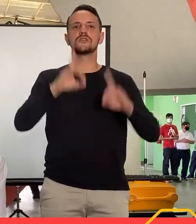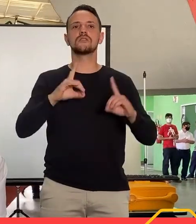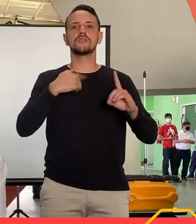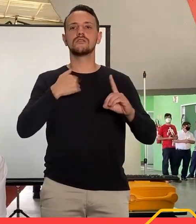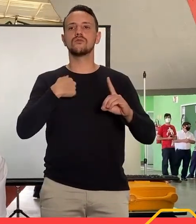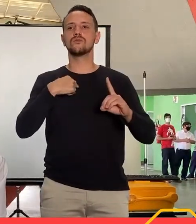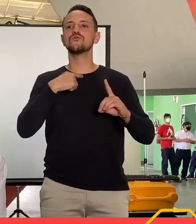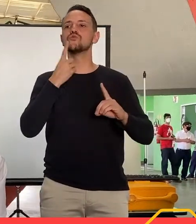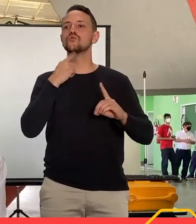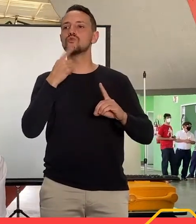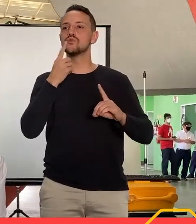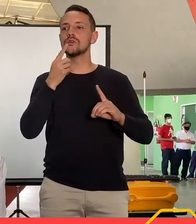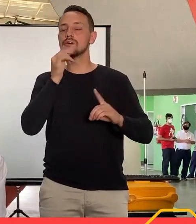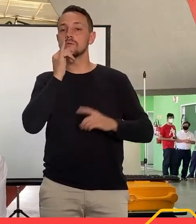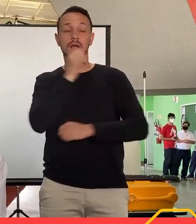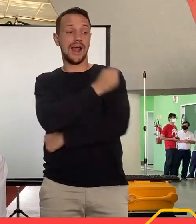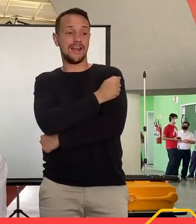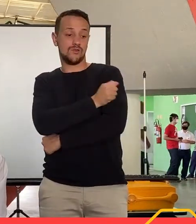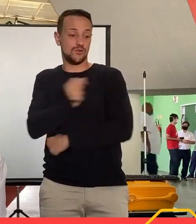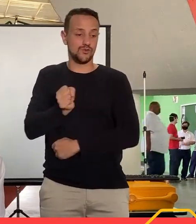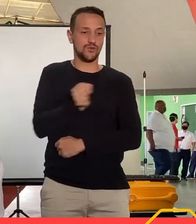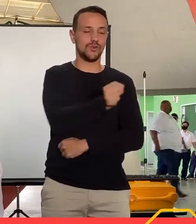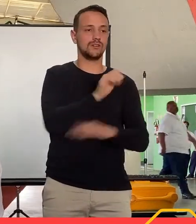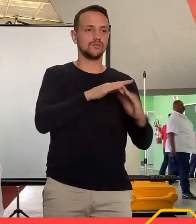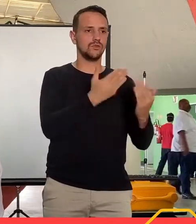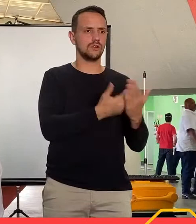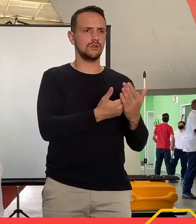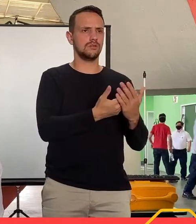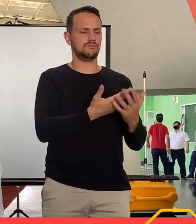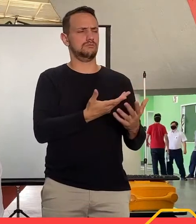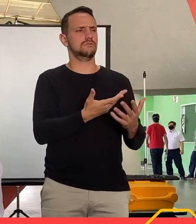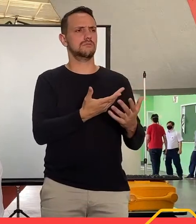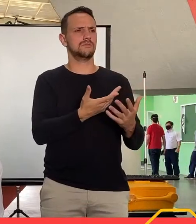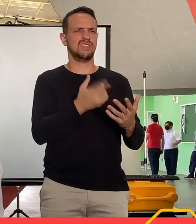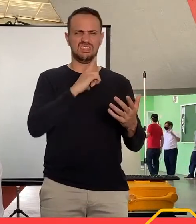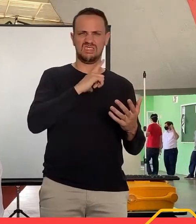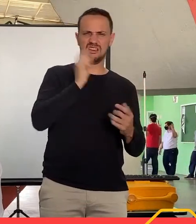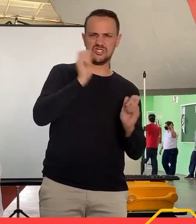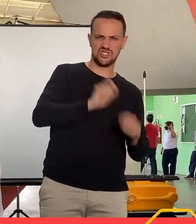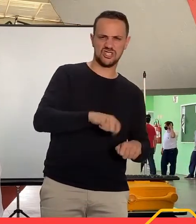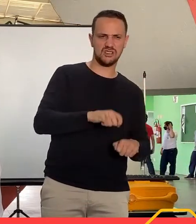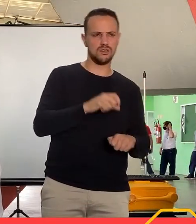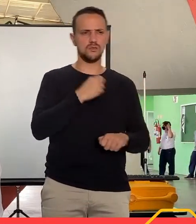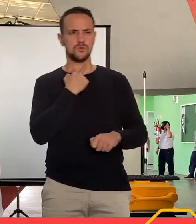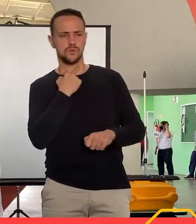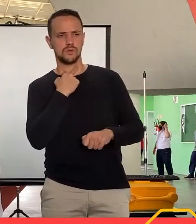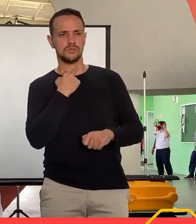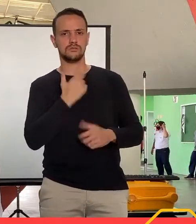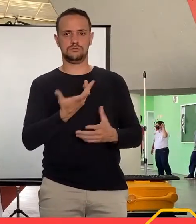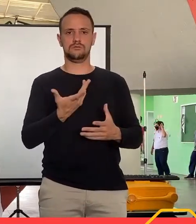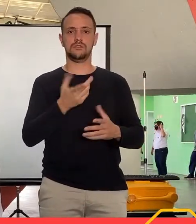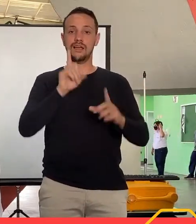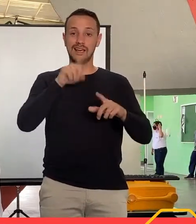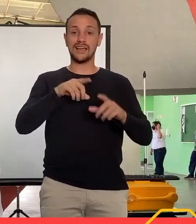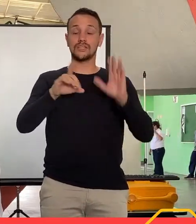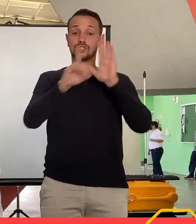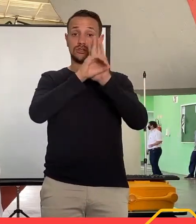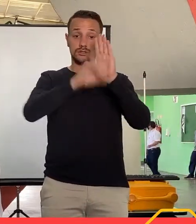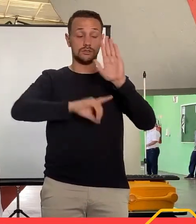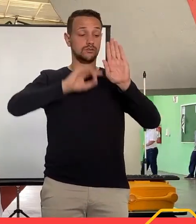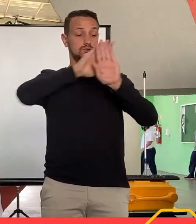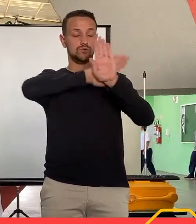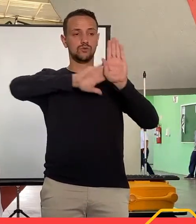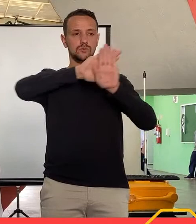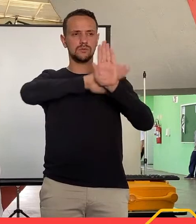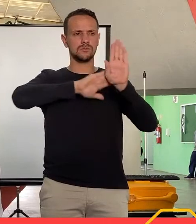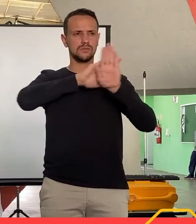escola, esse é um conflito típico da modernidade. Se a criança tem direito subjetivo